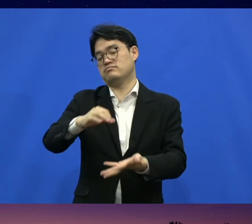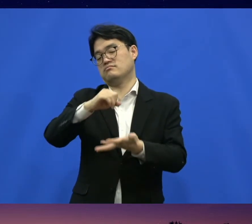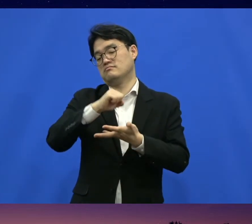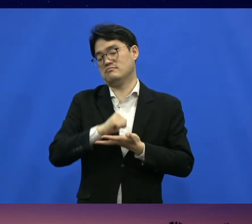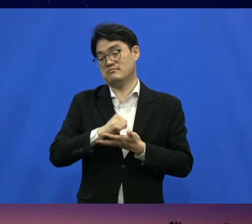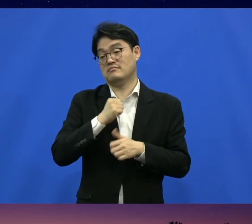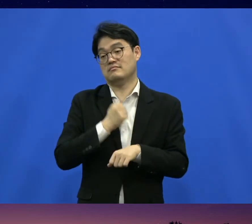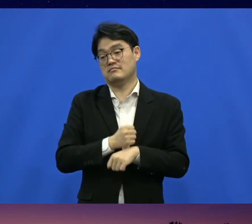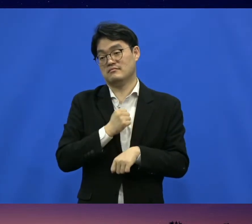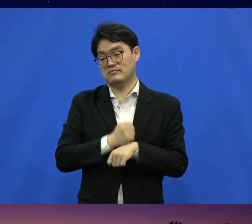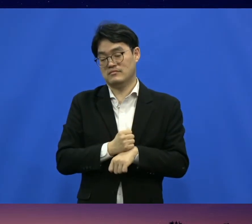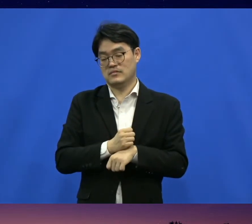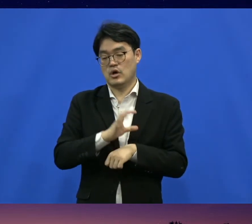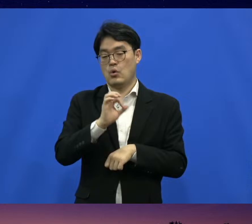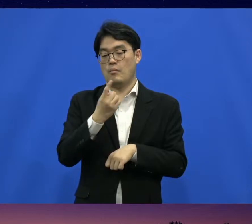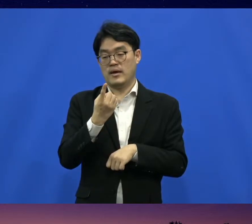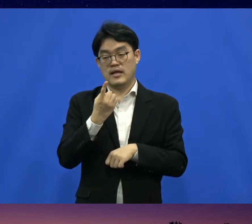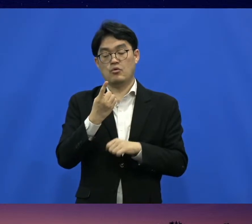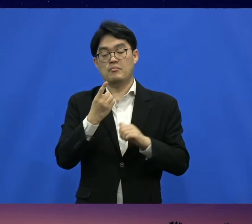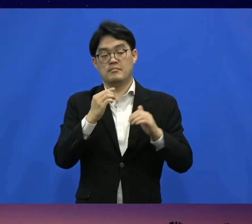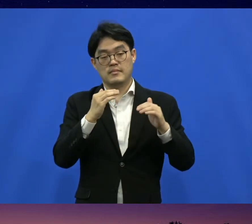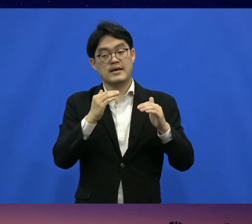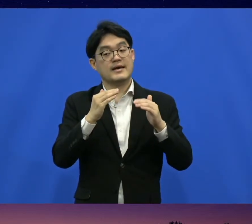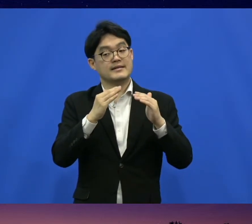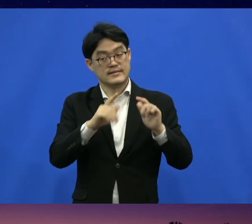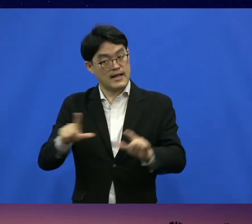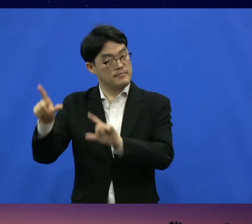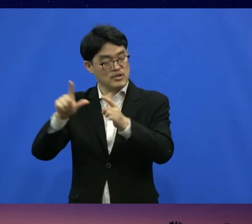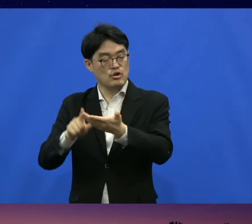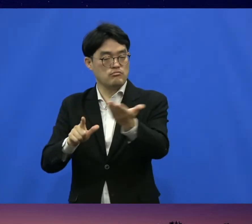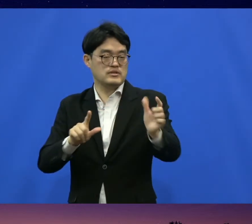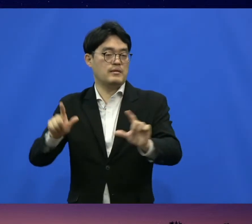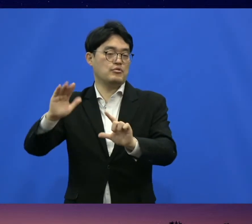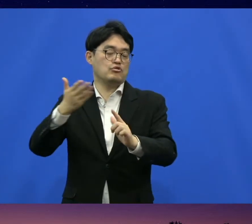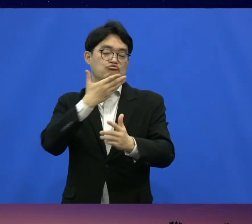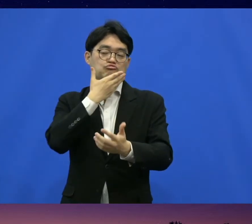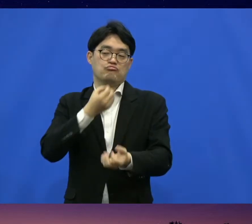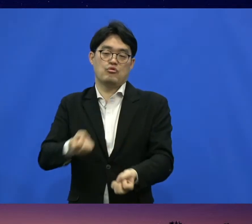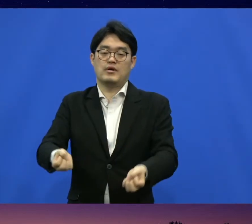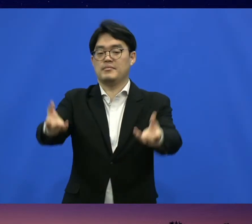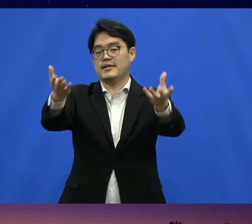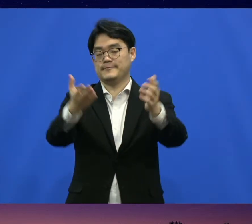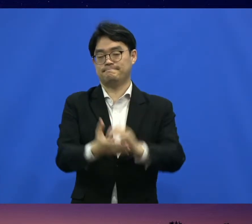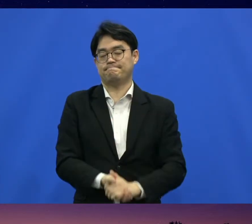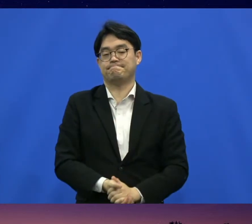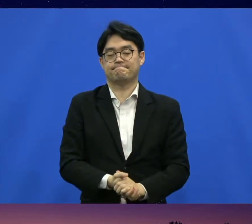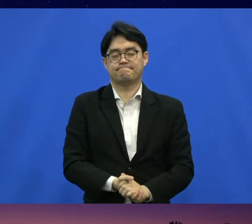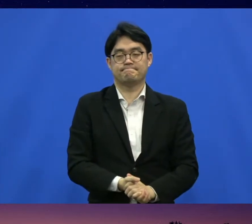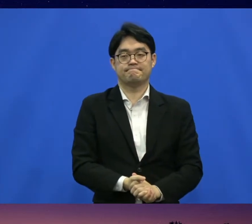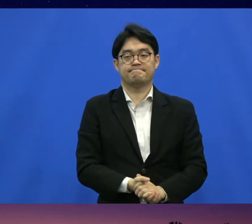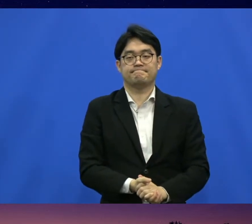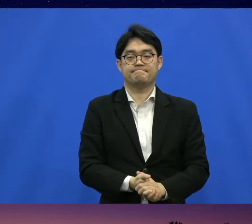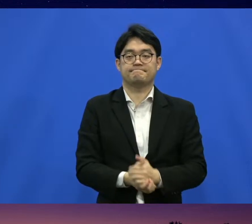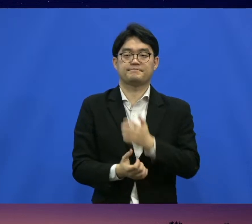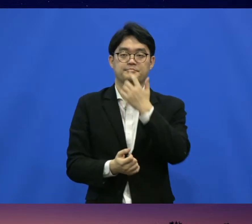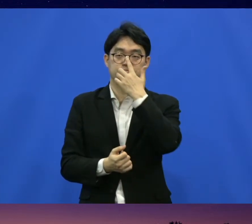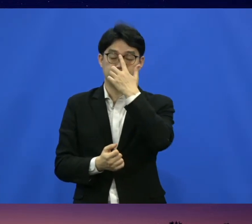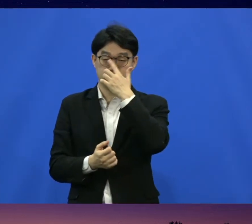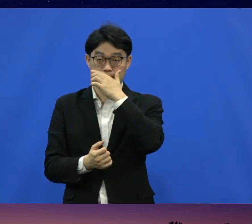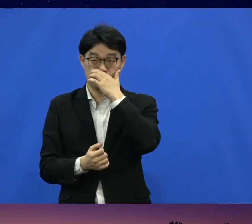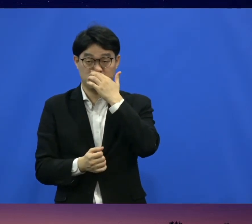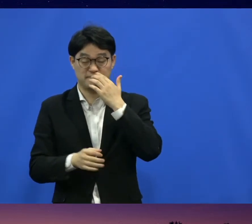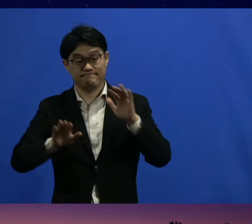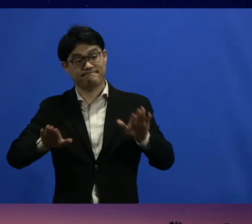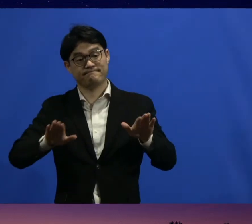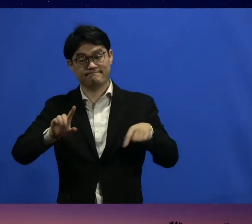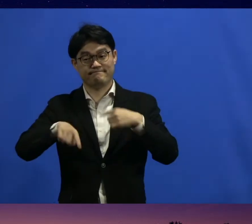오벤 에돔의 삶이 여러분들에게 있게 되기를 주의 이름으로 축원합니다. 자, 오늘